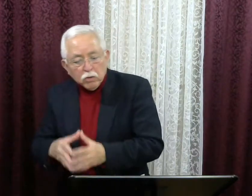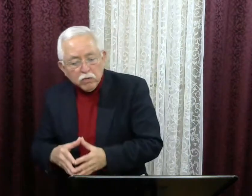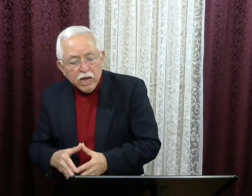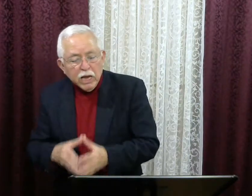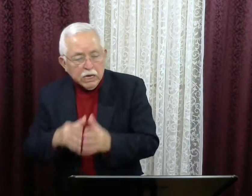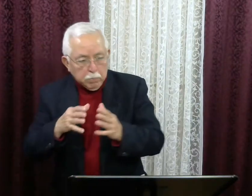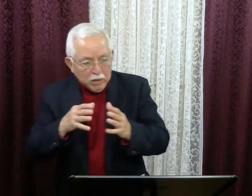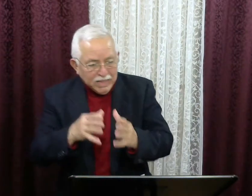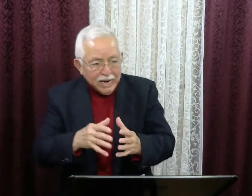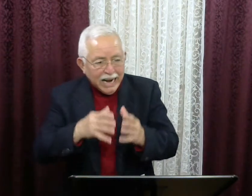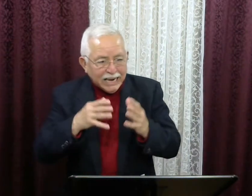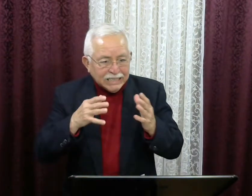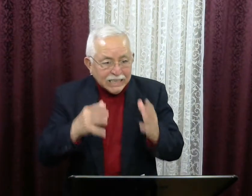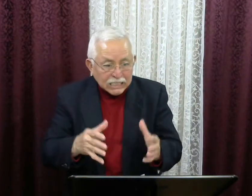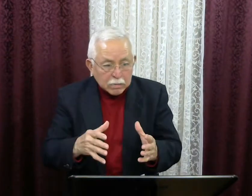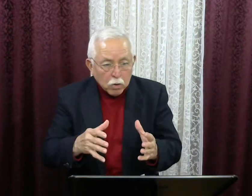rodilla y pedirle al Altísimo